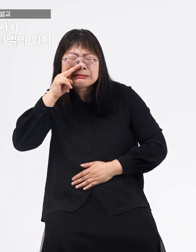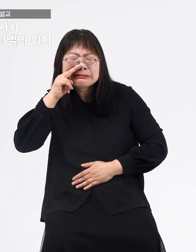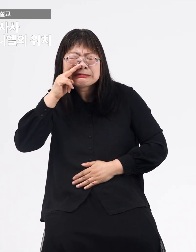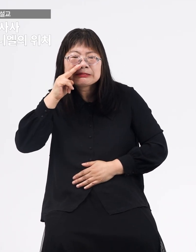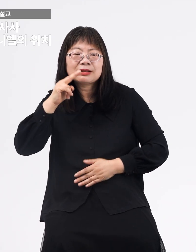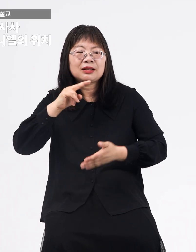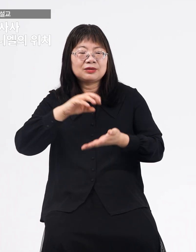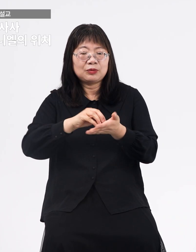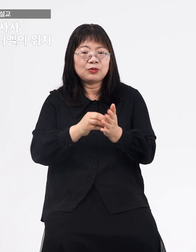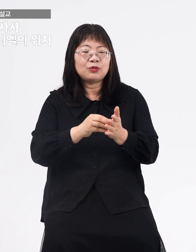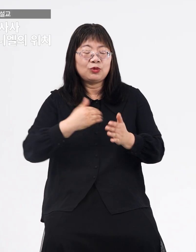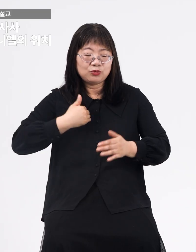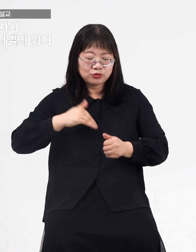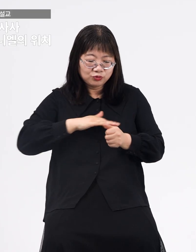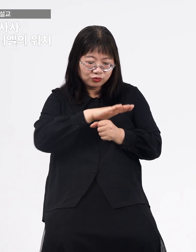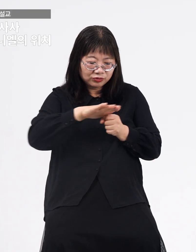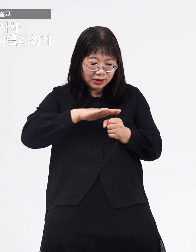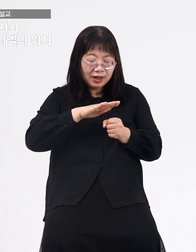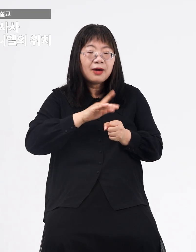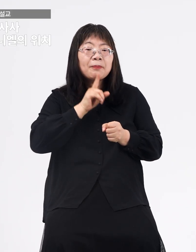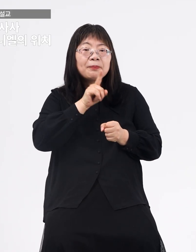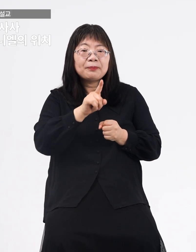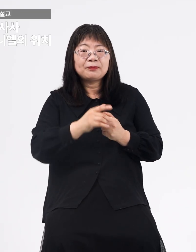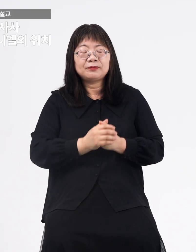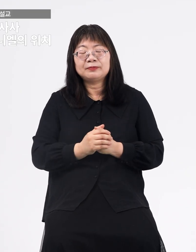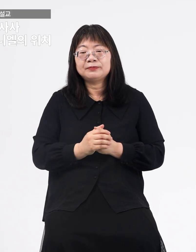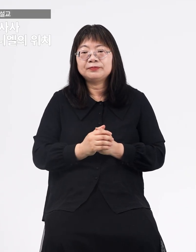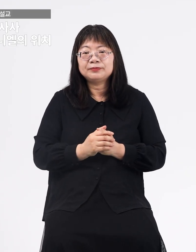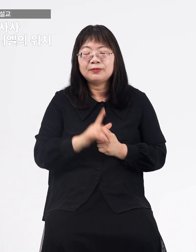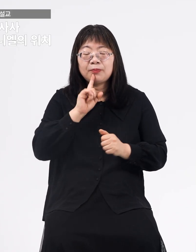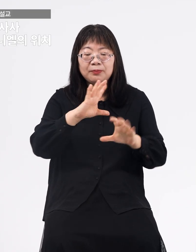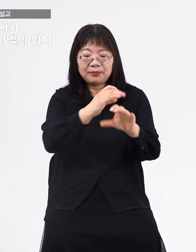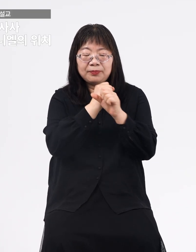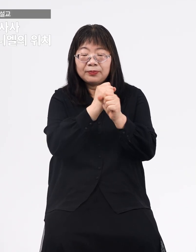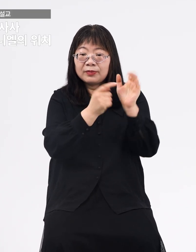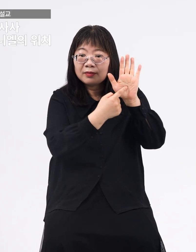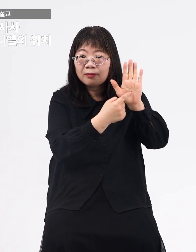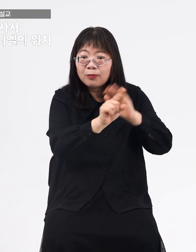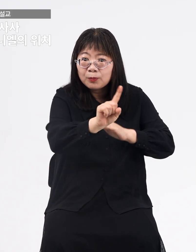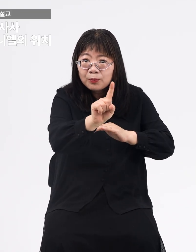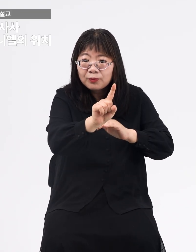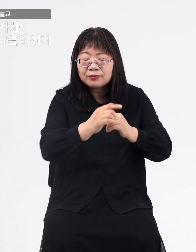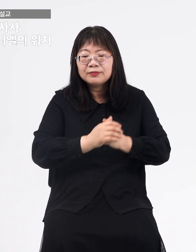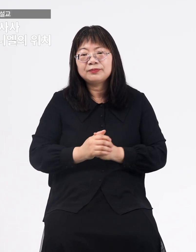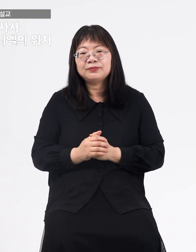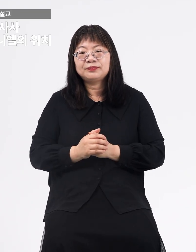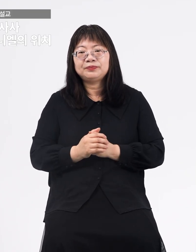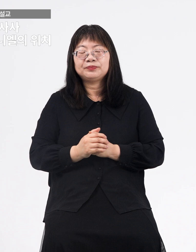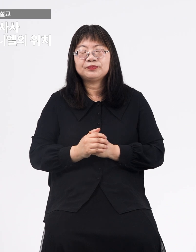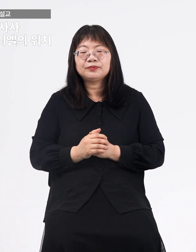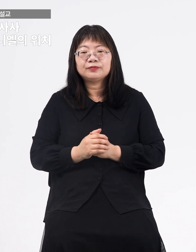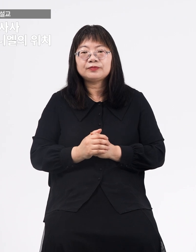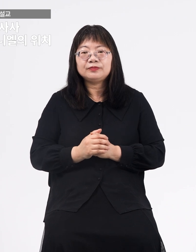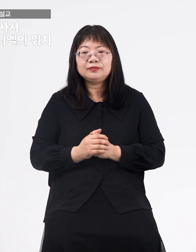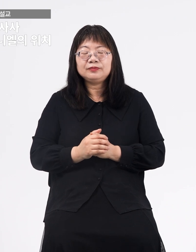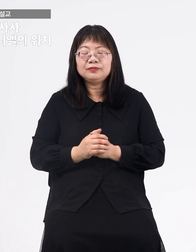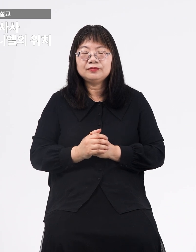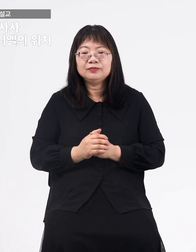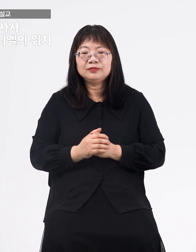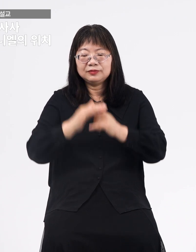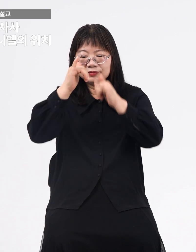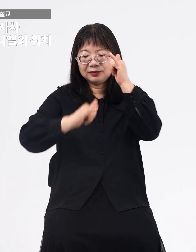사랑하신다 그랬어요. 그 말은 딱 한마디로 그림을 역사 속에